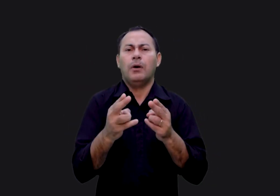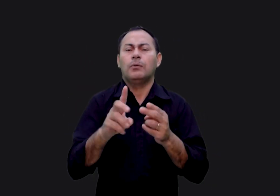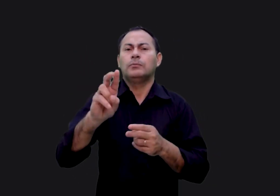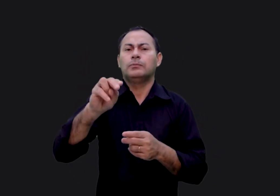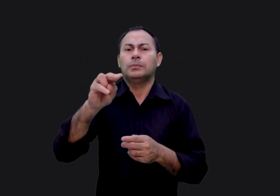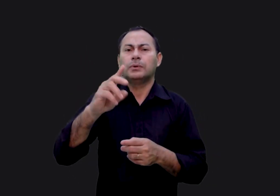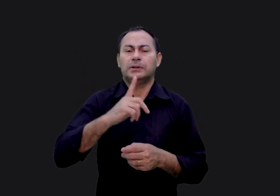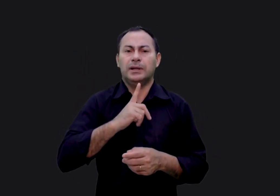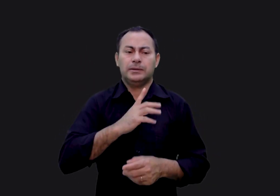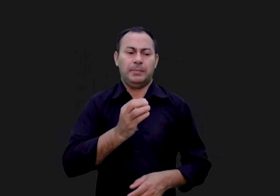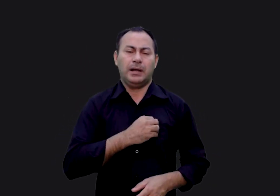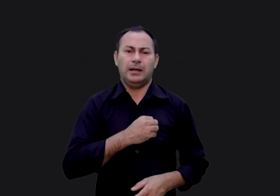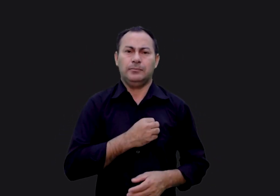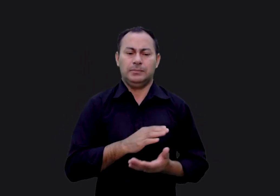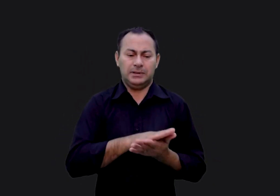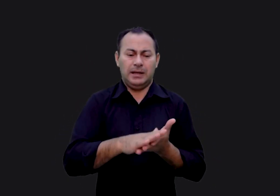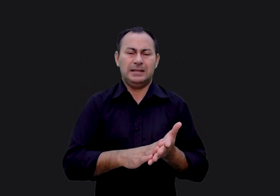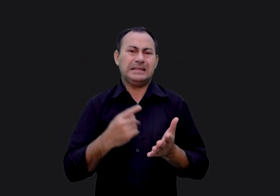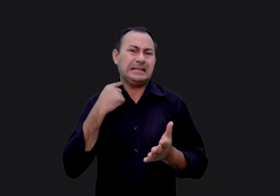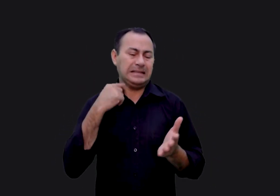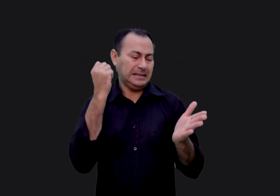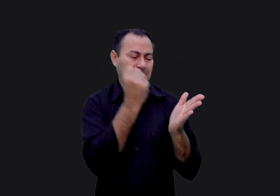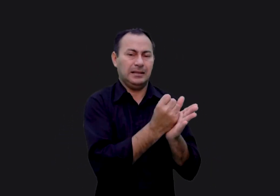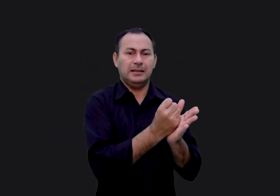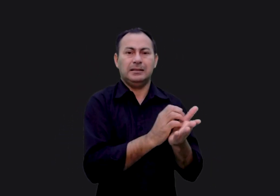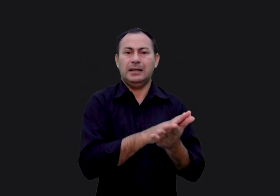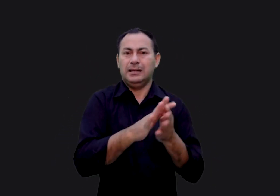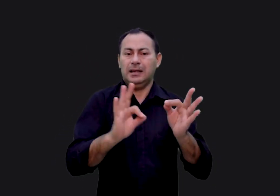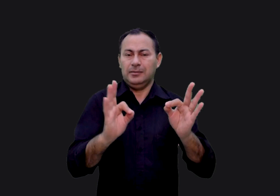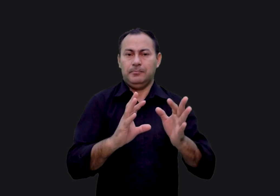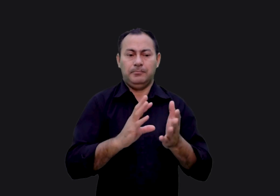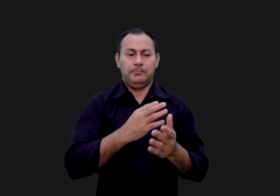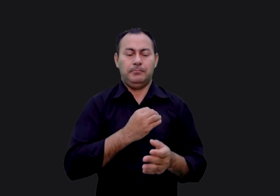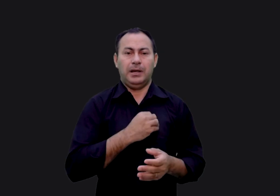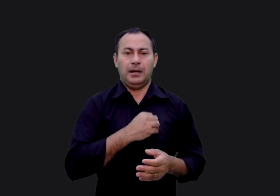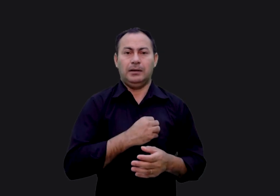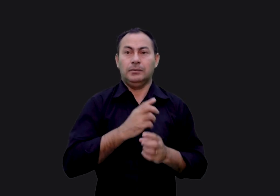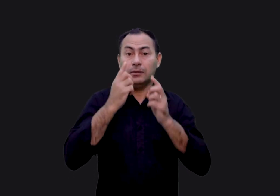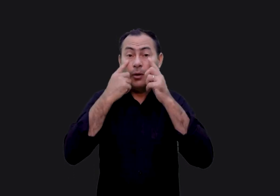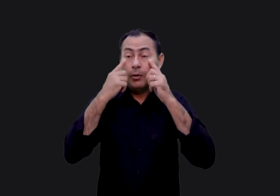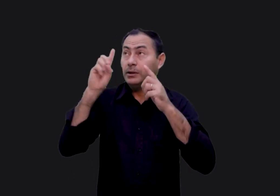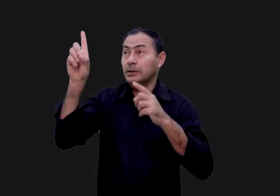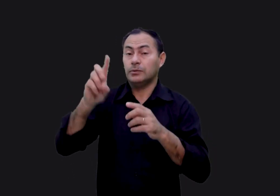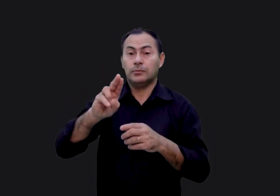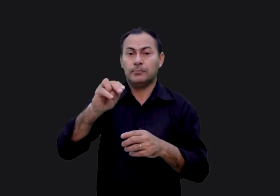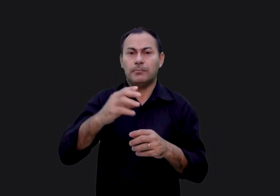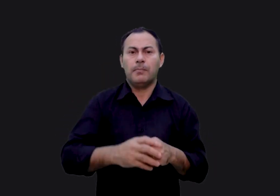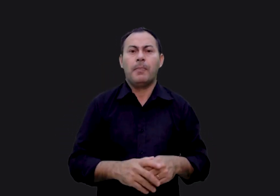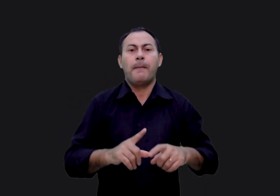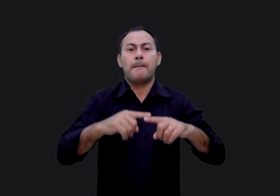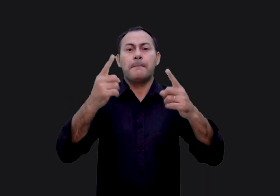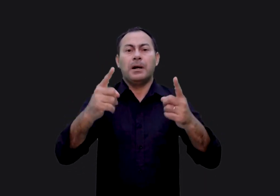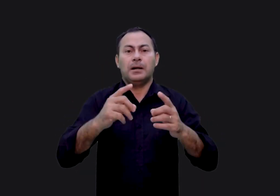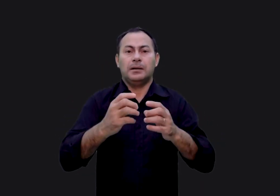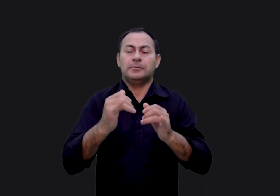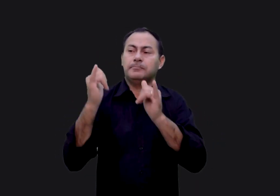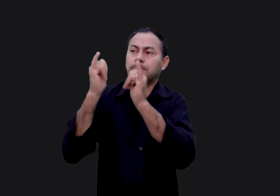como nunca tivesse havido pecado, sem manchas, sem cicatrizes, sem traços de pecados aos olhos de Deus. No entanto, a